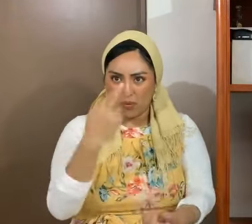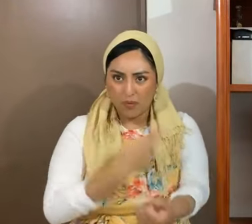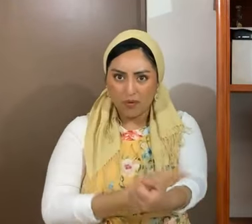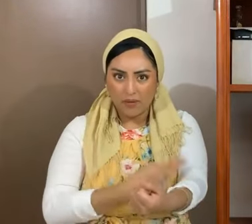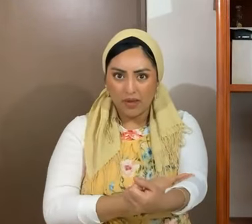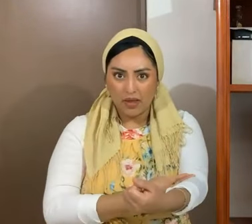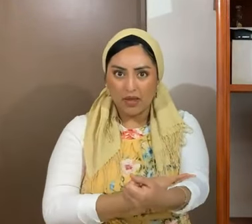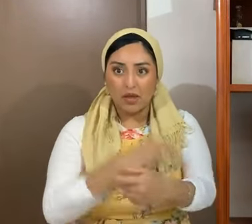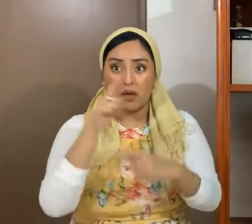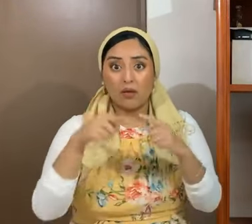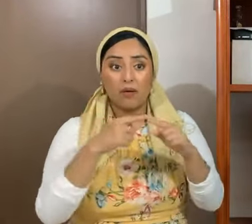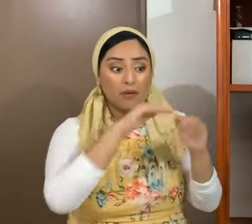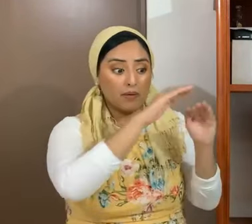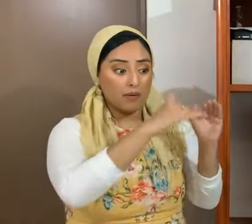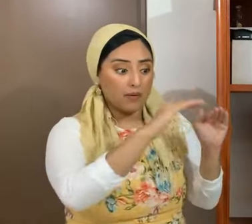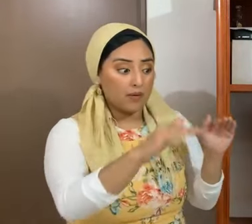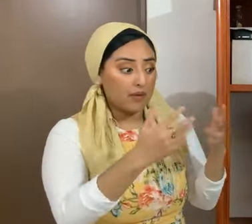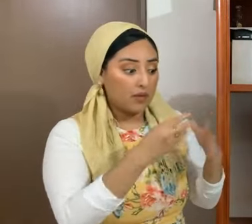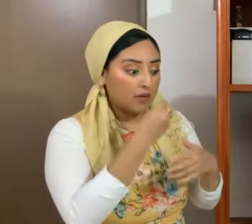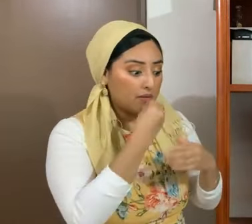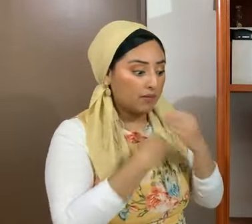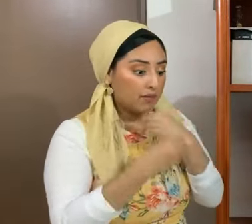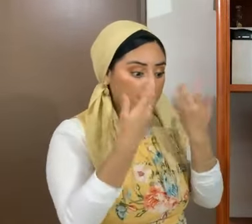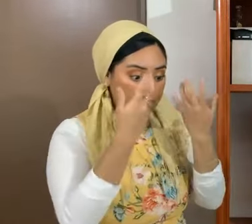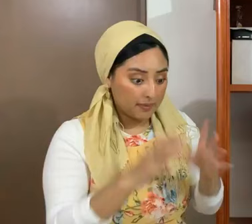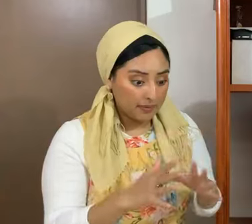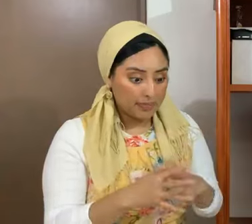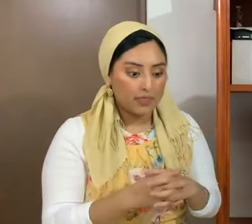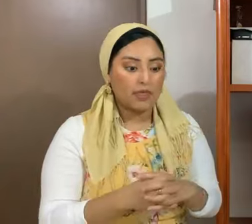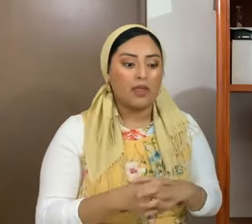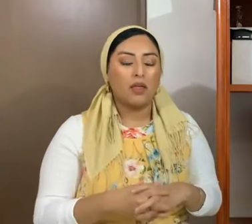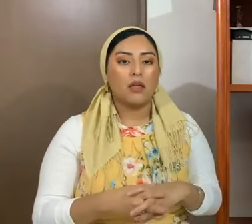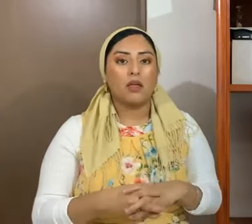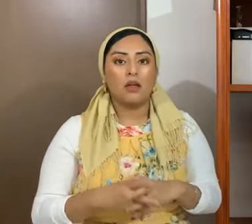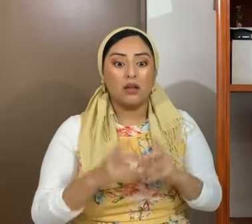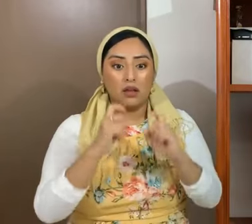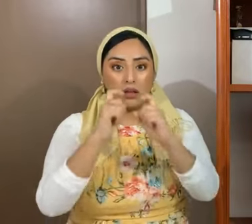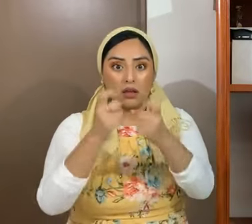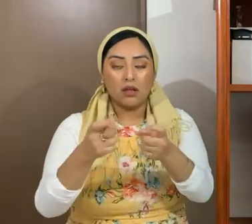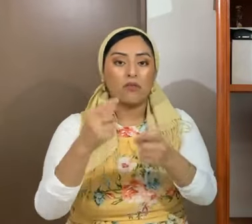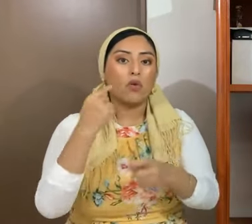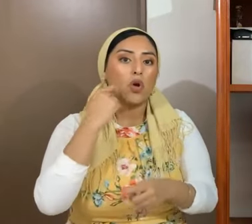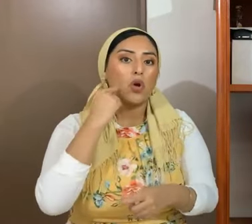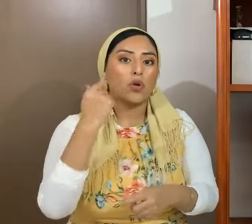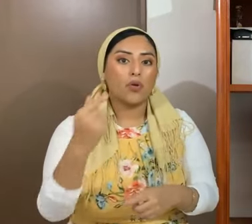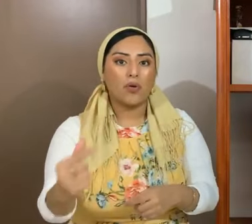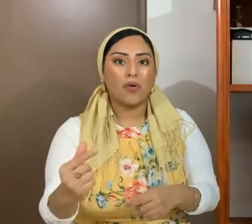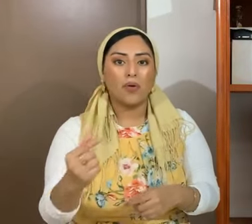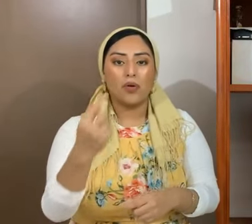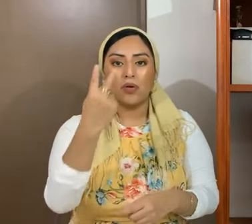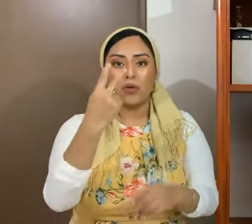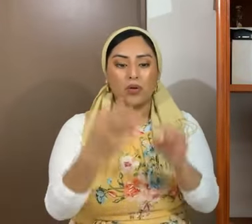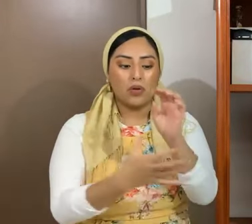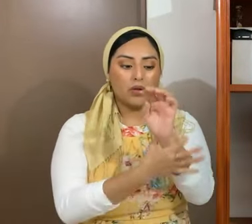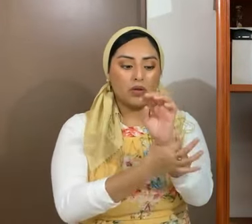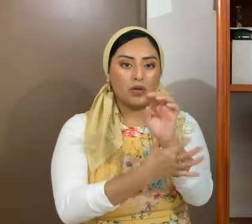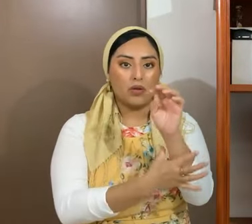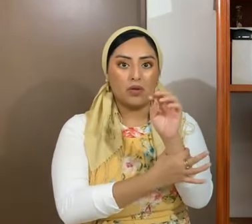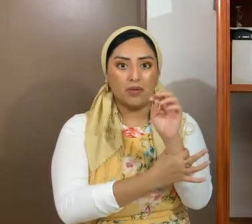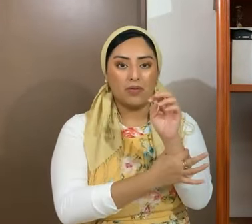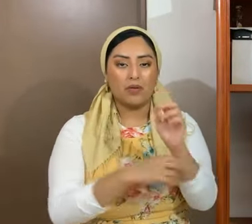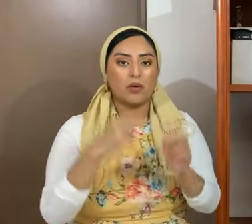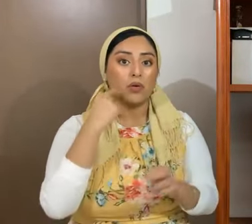los camellos acabaron de beber, el hombre le dio un pendiente de oro que pesaba medio ciclo y 2 brazaletes que pesaban